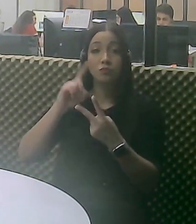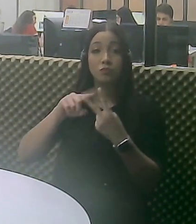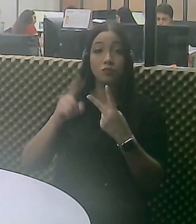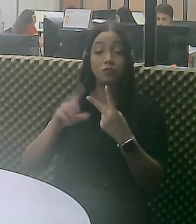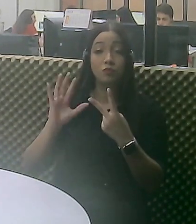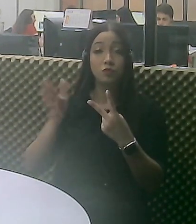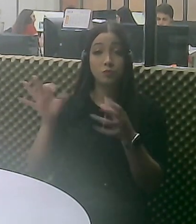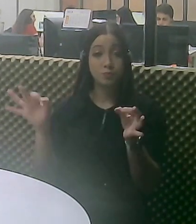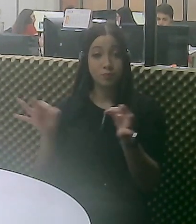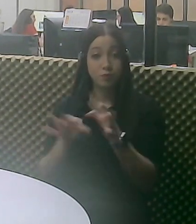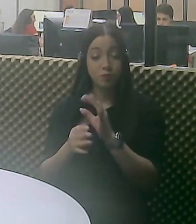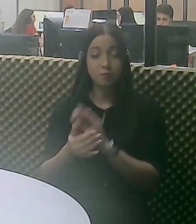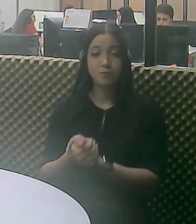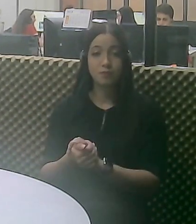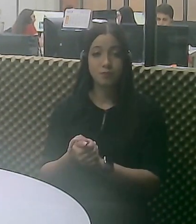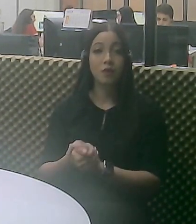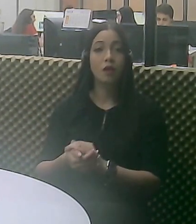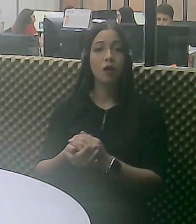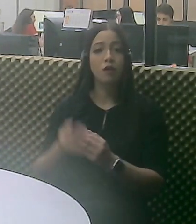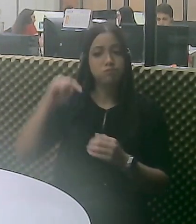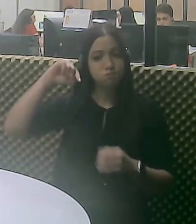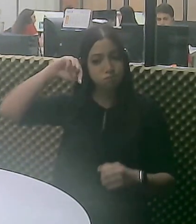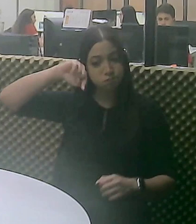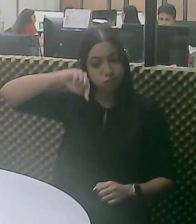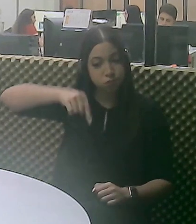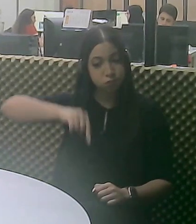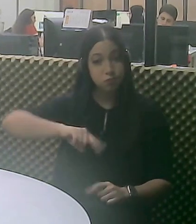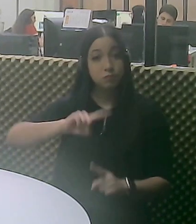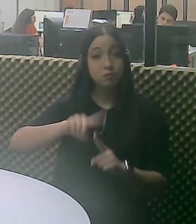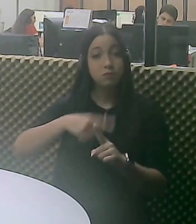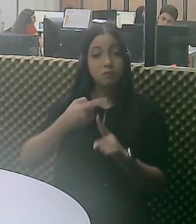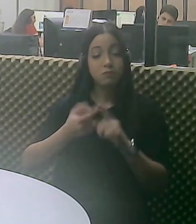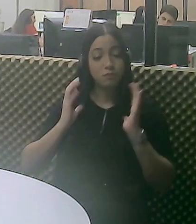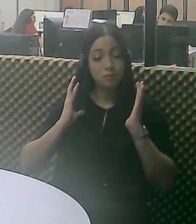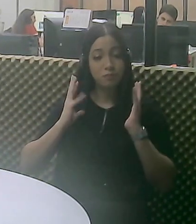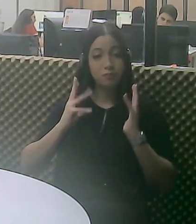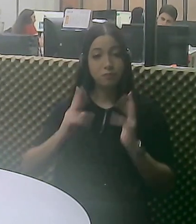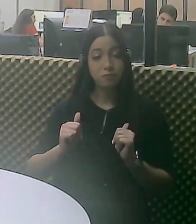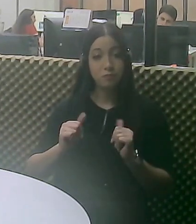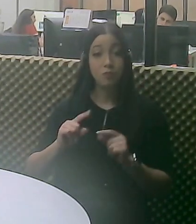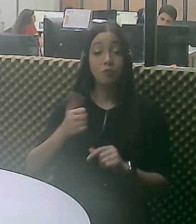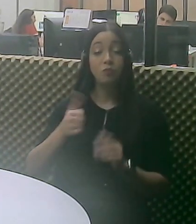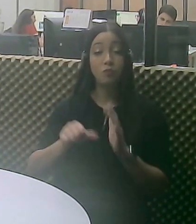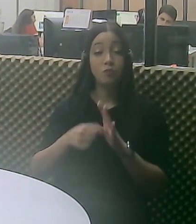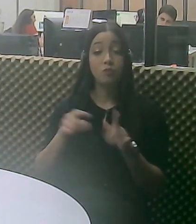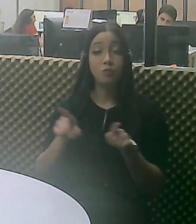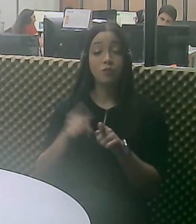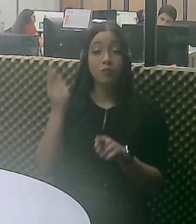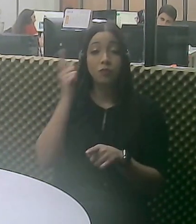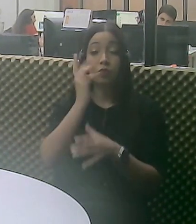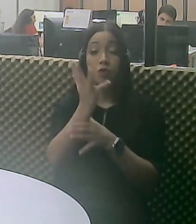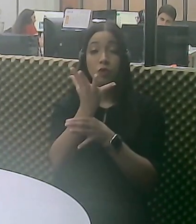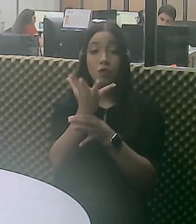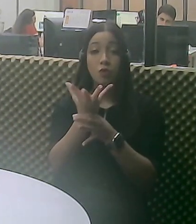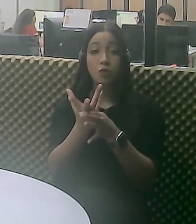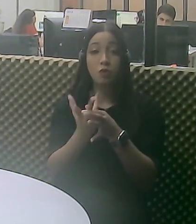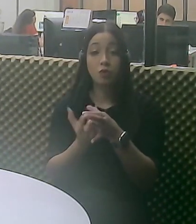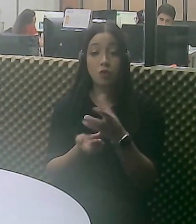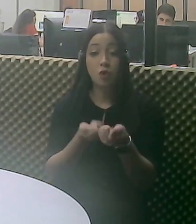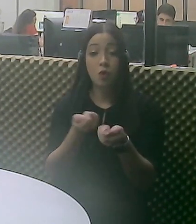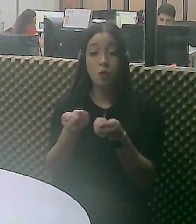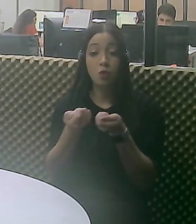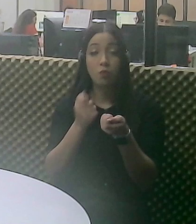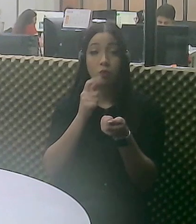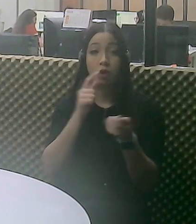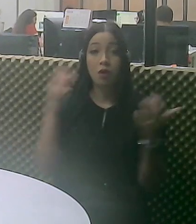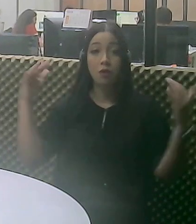já existentes e que foram aprofundados e também limpos. Um deles também ganhará um vertedouro que vai controlar o nível